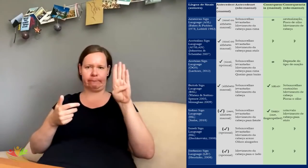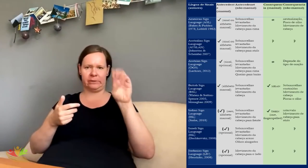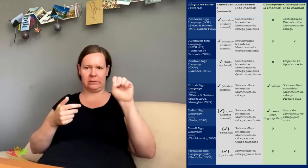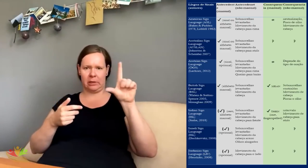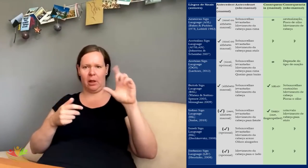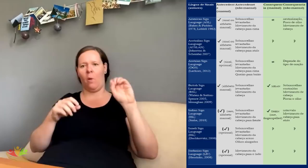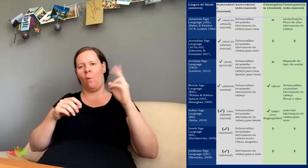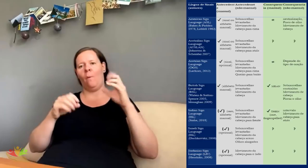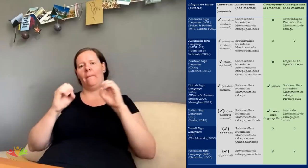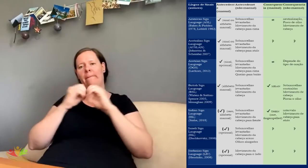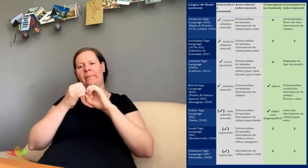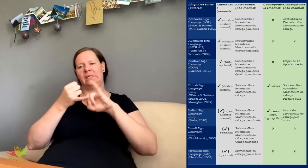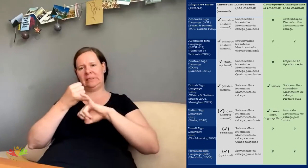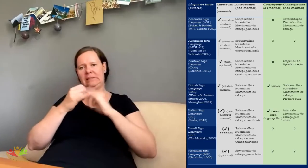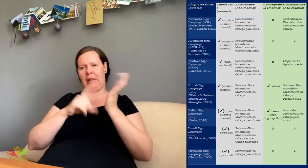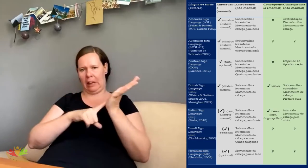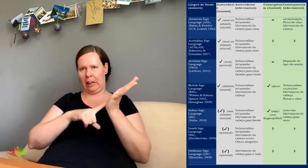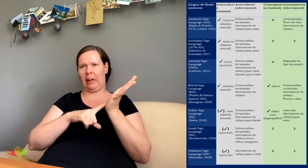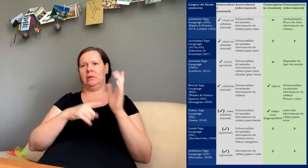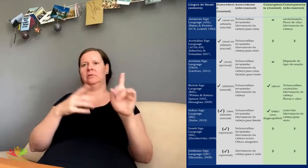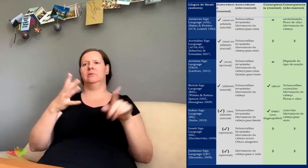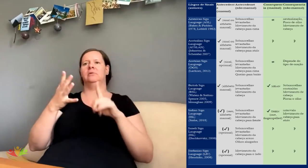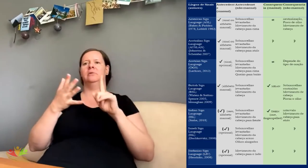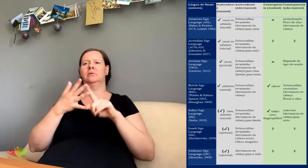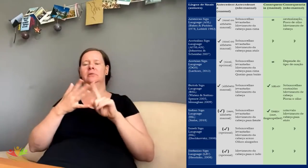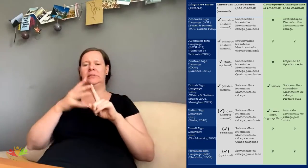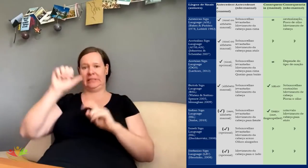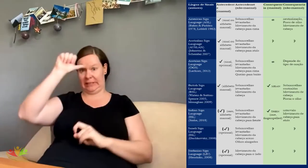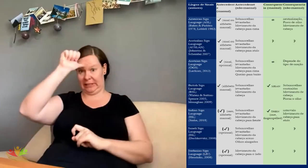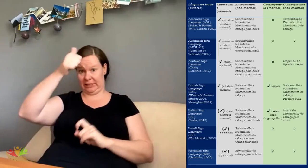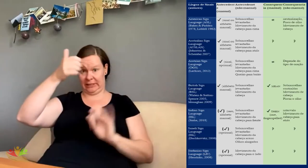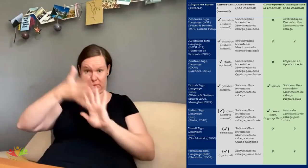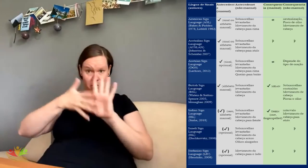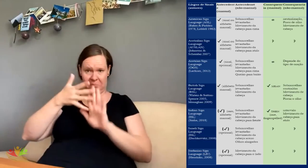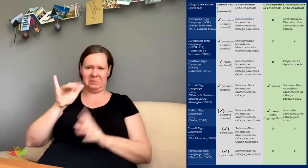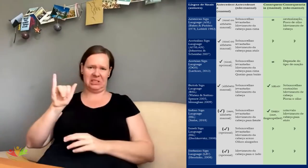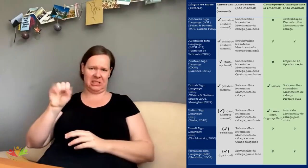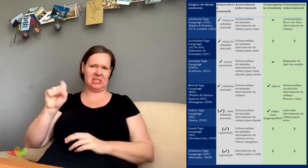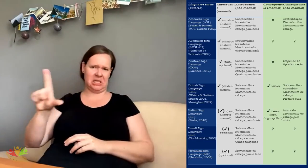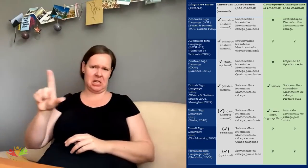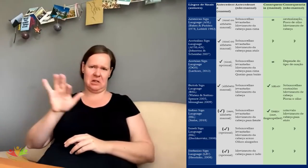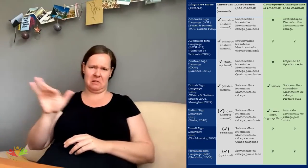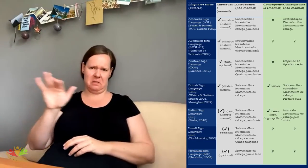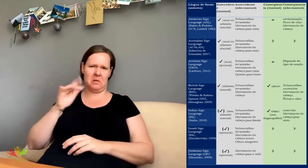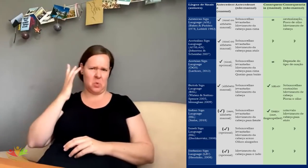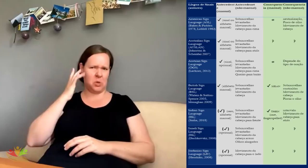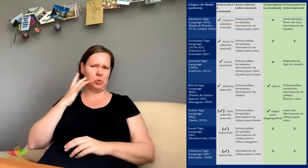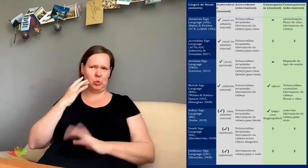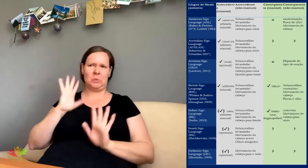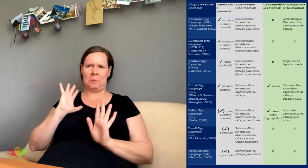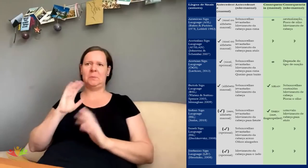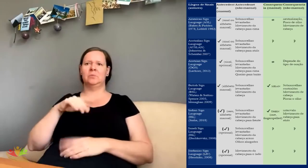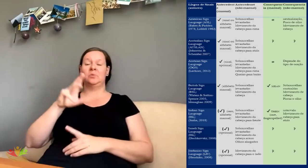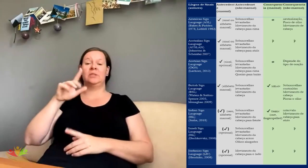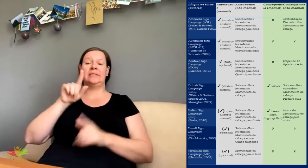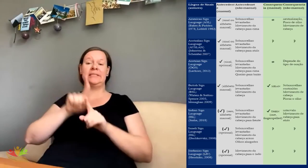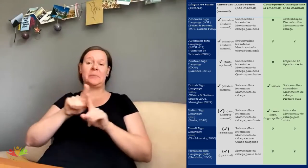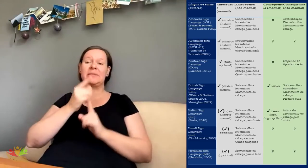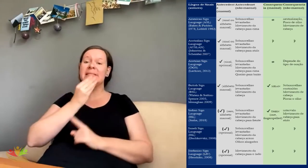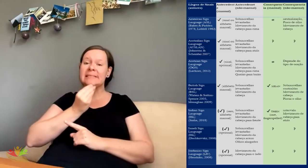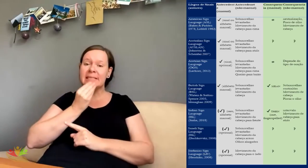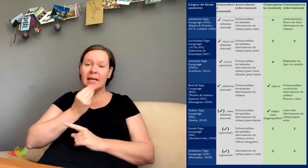sinais americana, a australiana, a Auslan, a língua de sinais da Áustria,